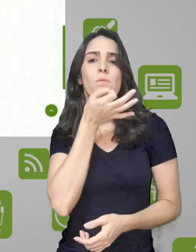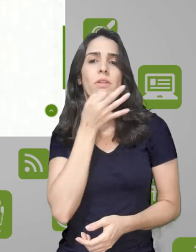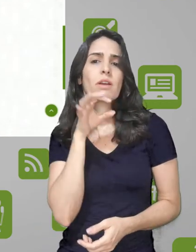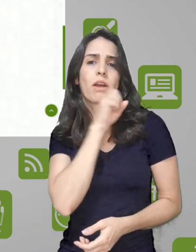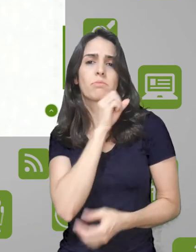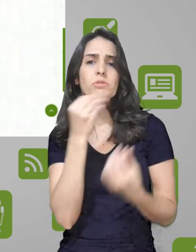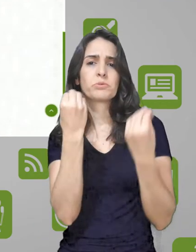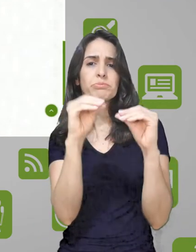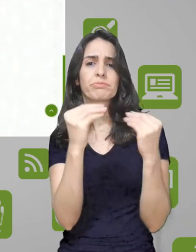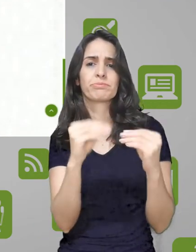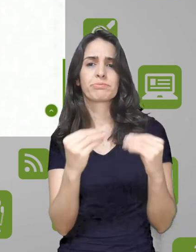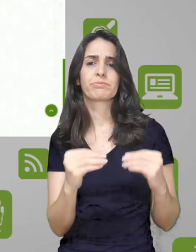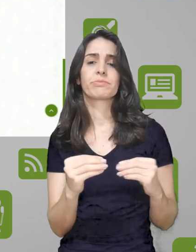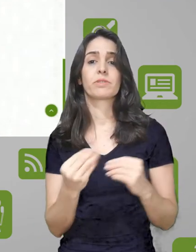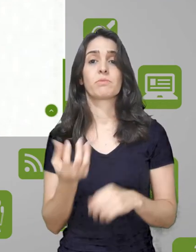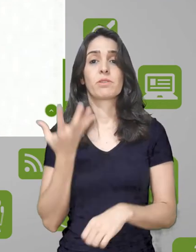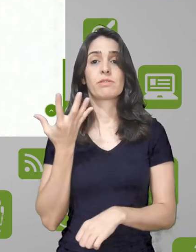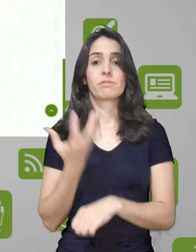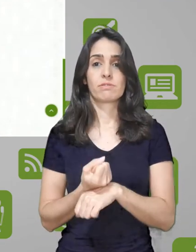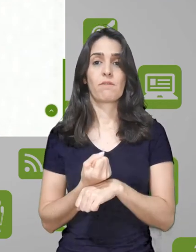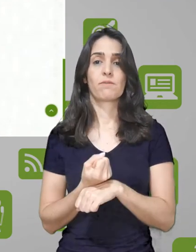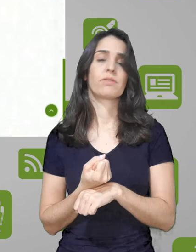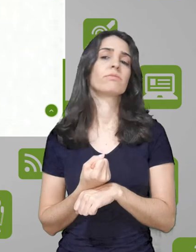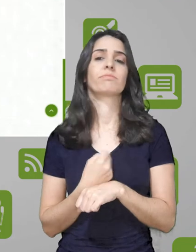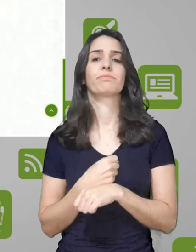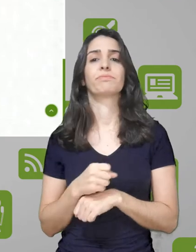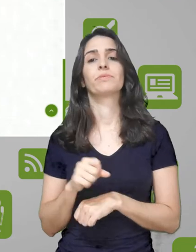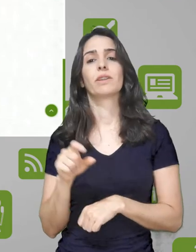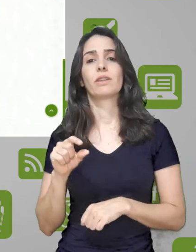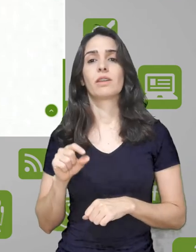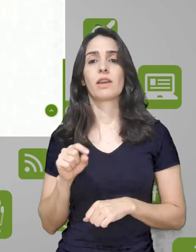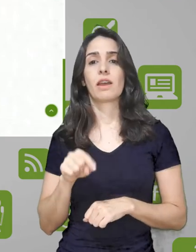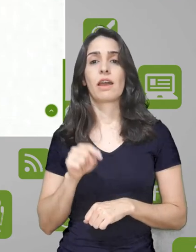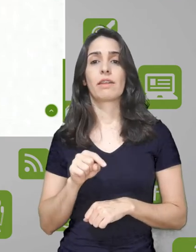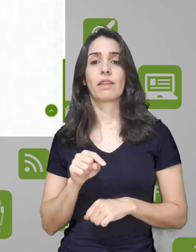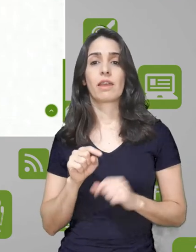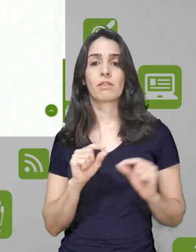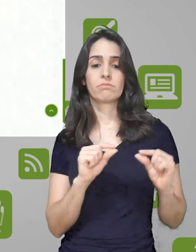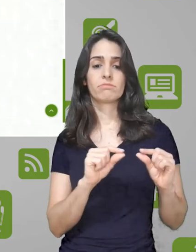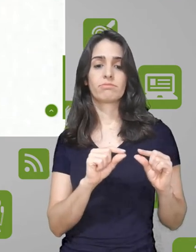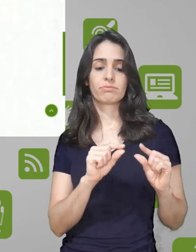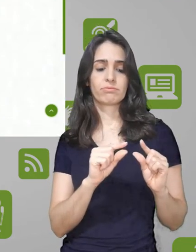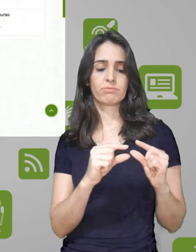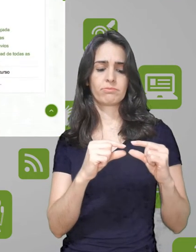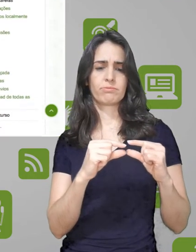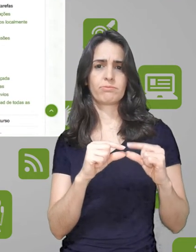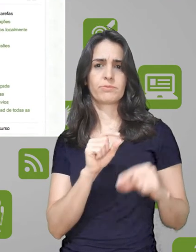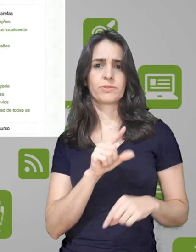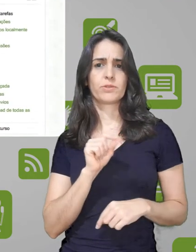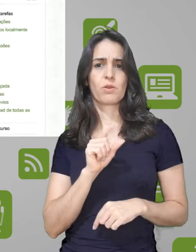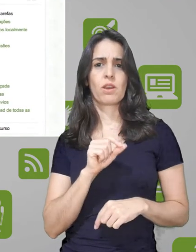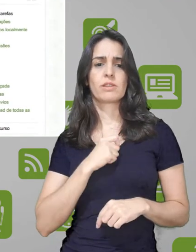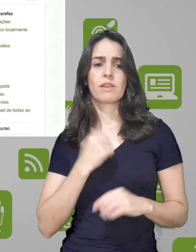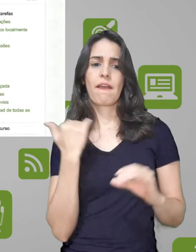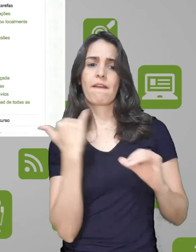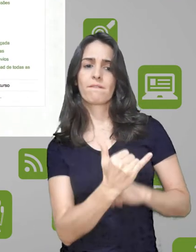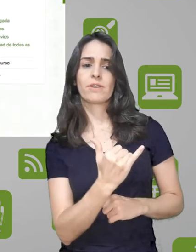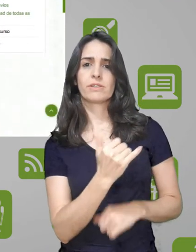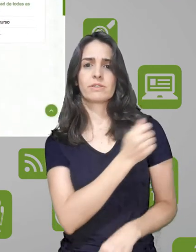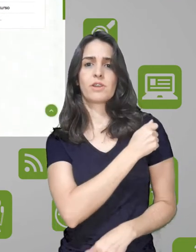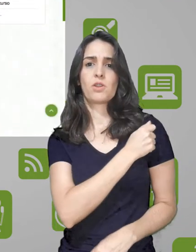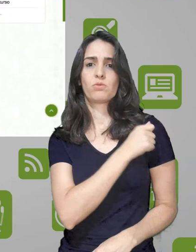colocando Um breve comentário ao final você vai salvar e escolher se você vai notificar Os estudantes ou não